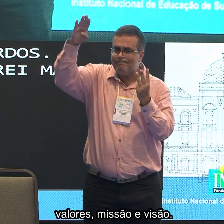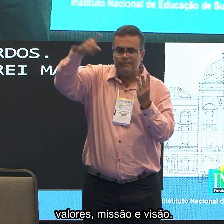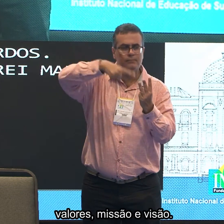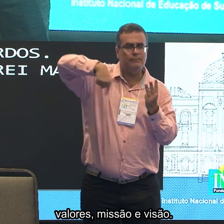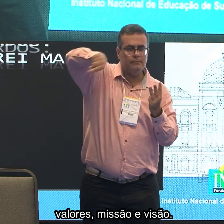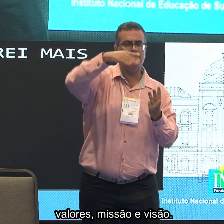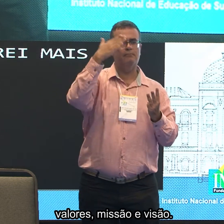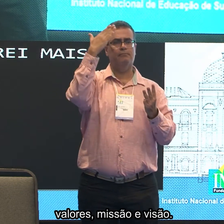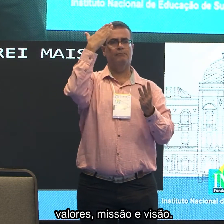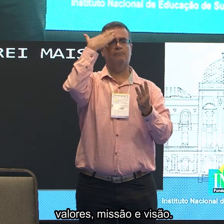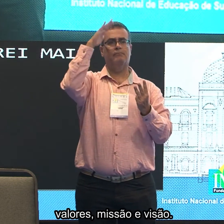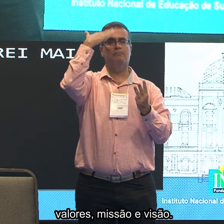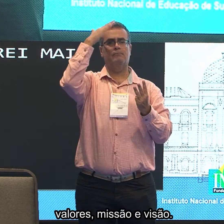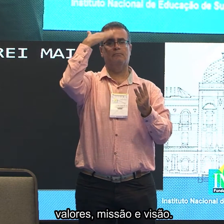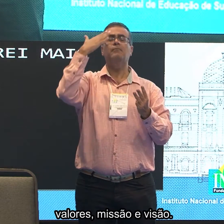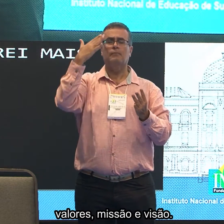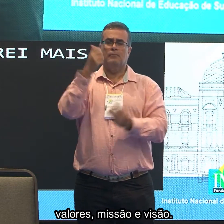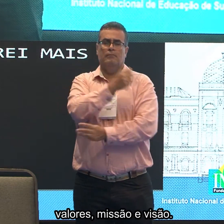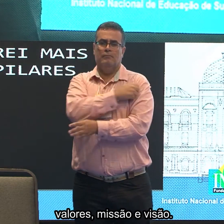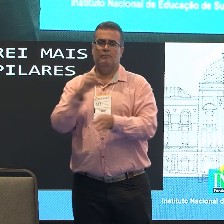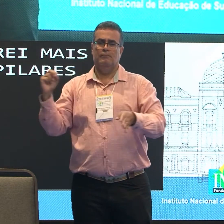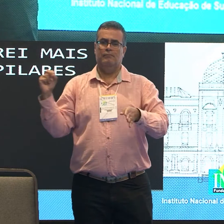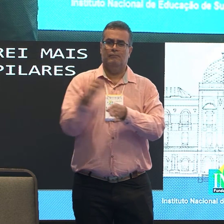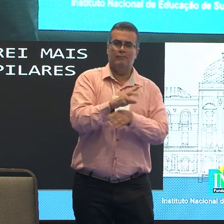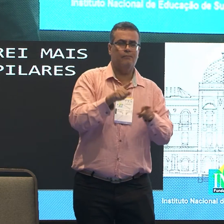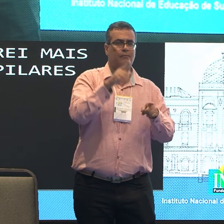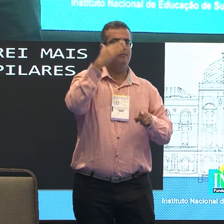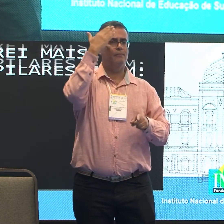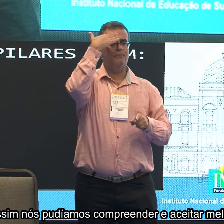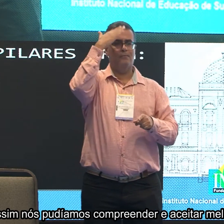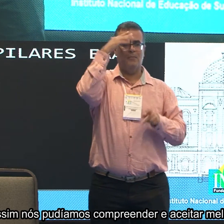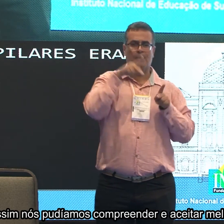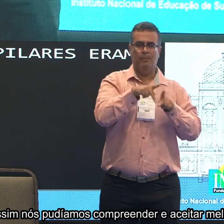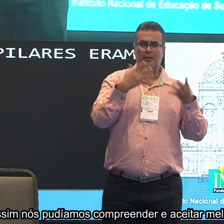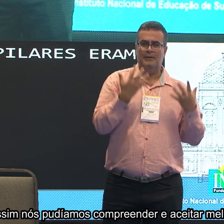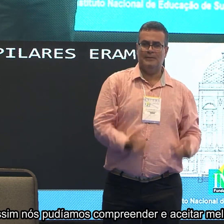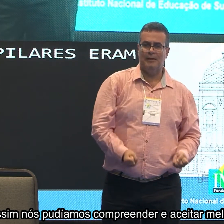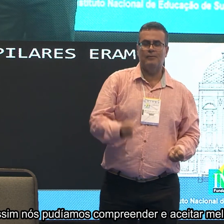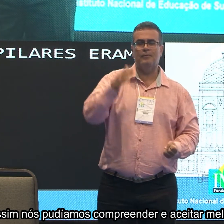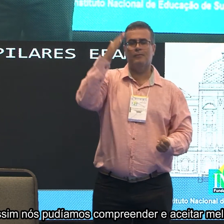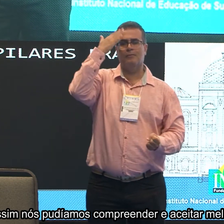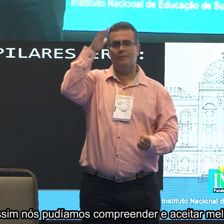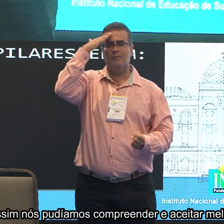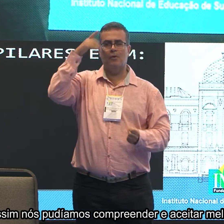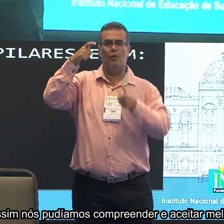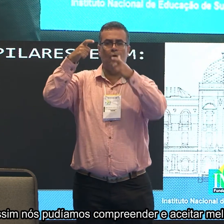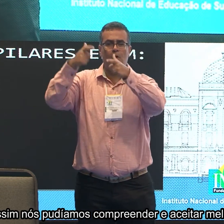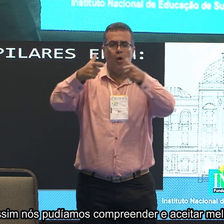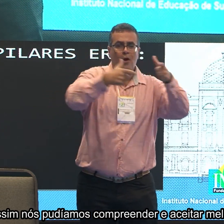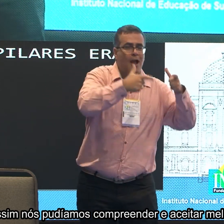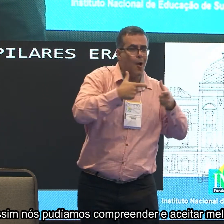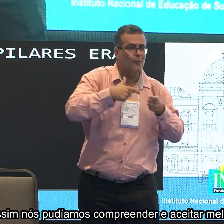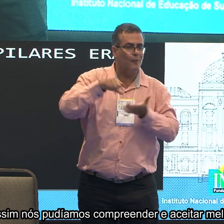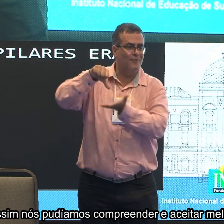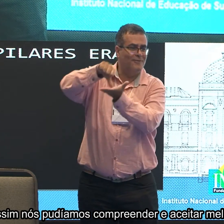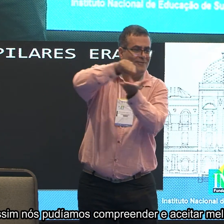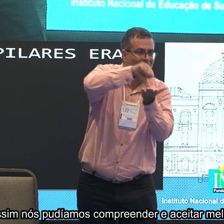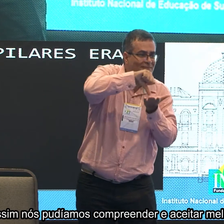valores, missão e visão. E assim nós podíamos compreender e aceitar